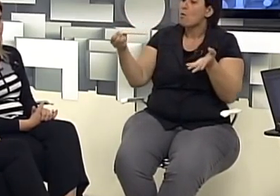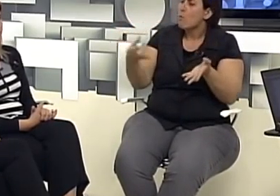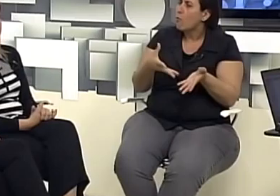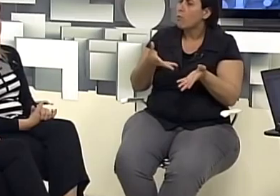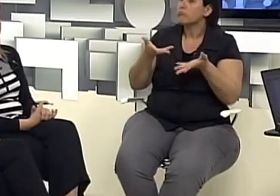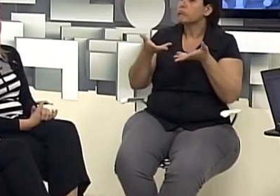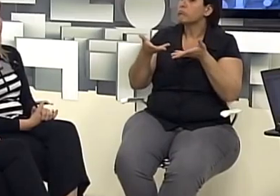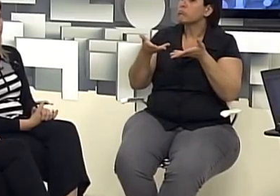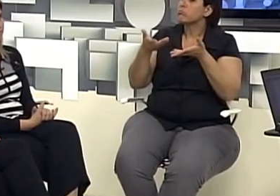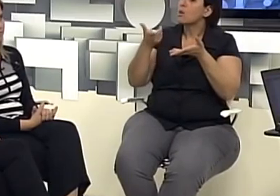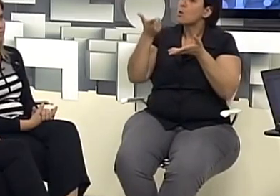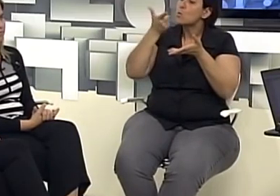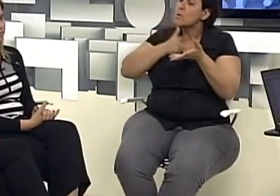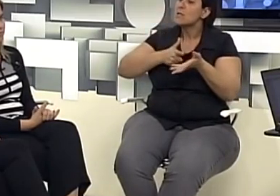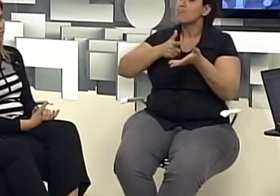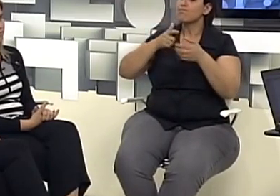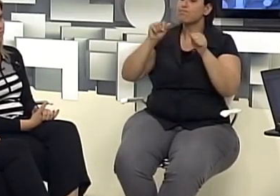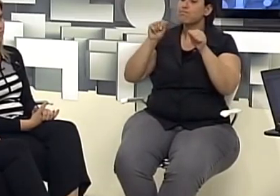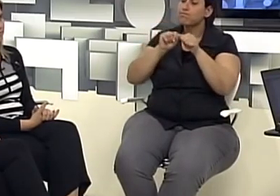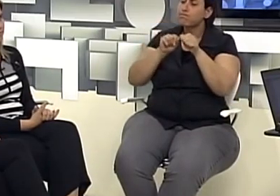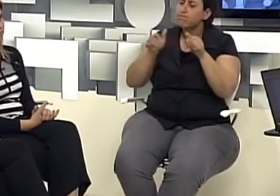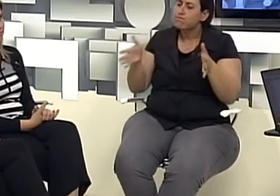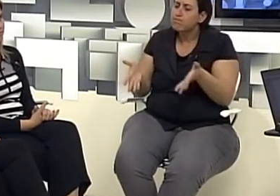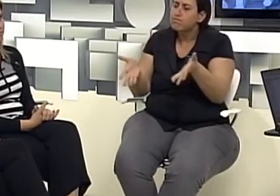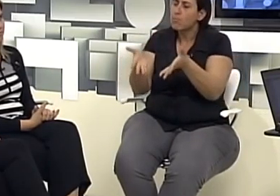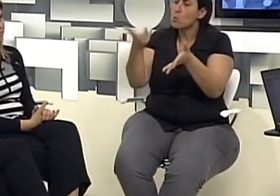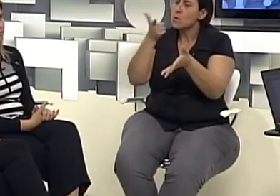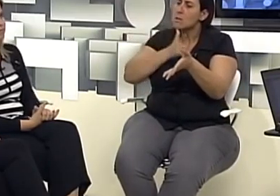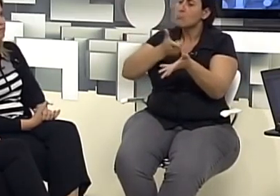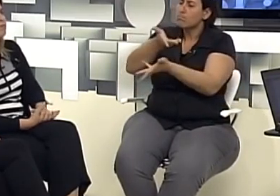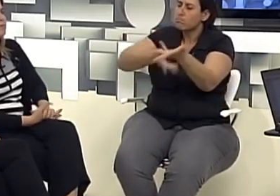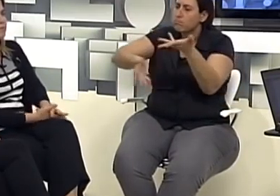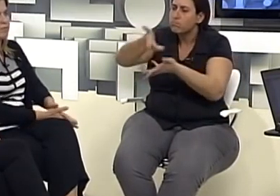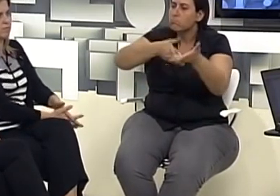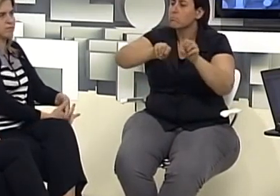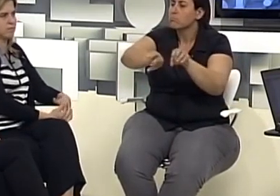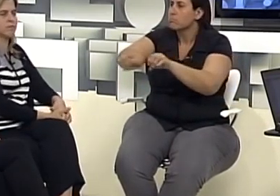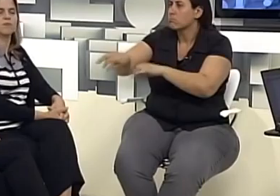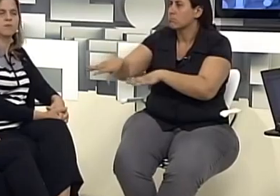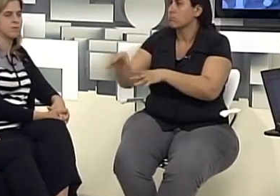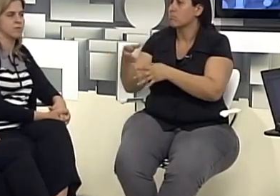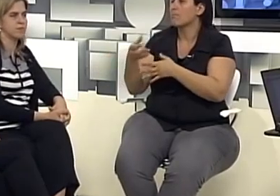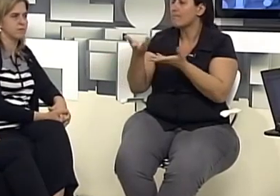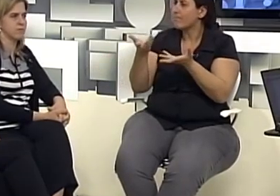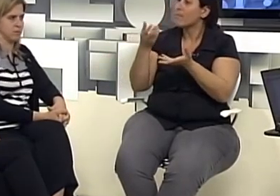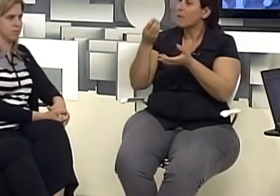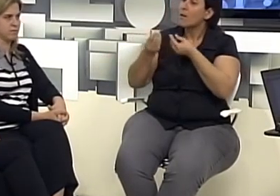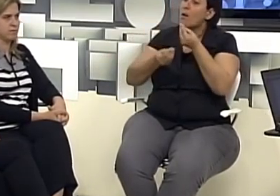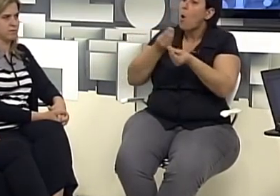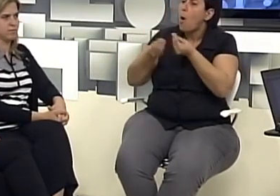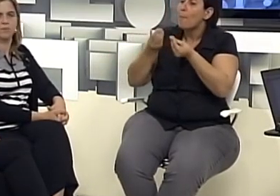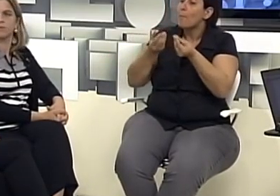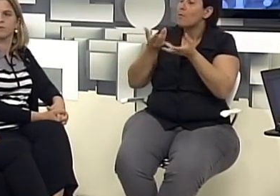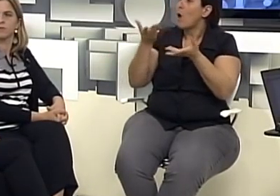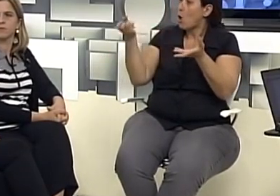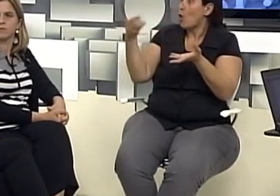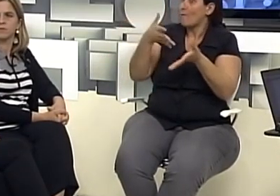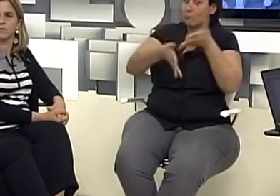essa, permitir assim, essa troca de conhecimentos ou passar conhecimentos. Usando essa nova